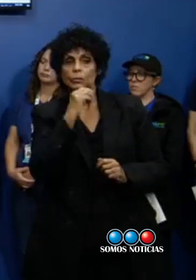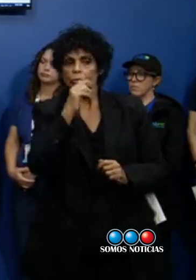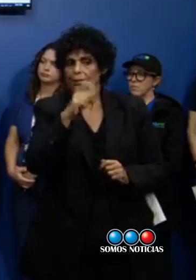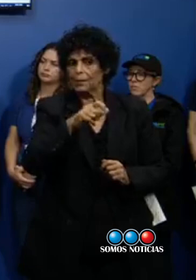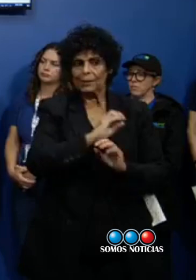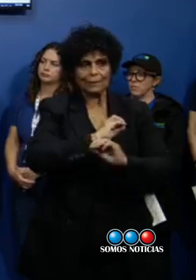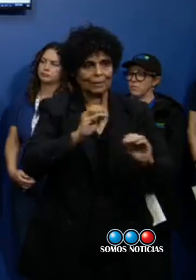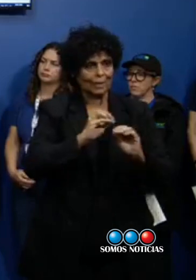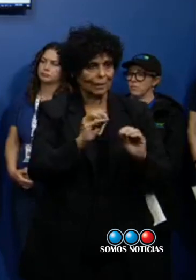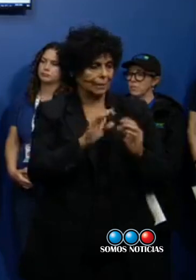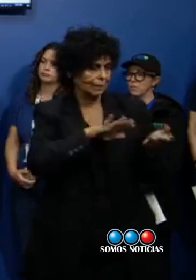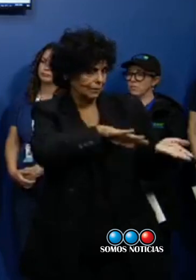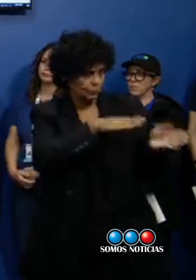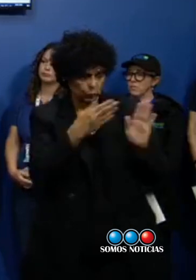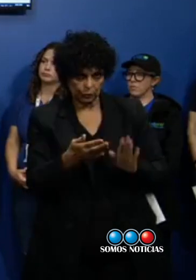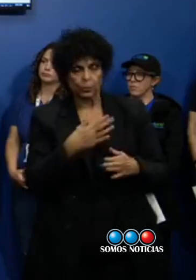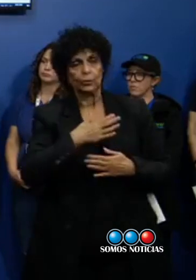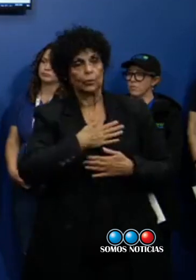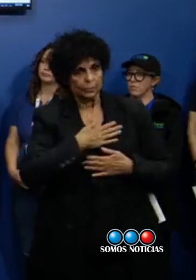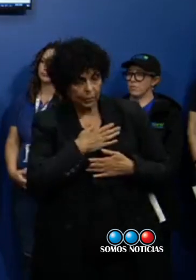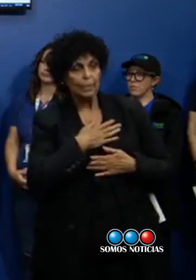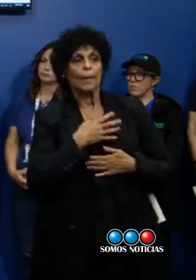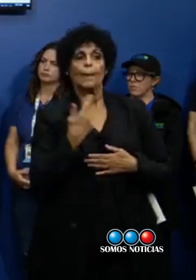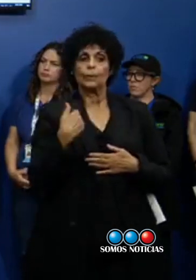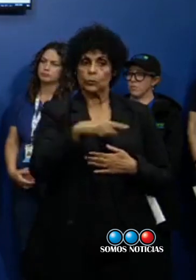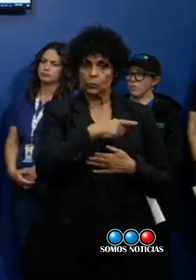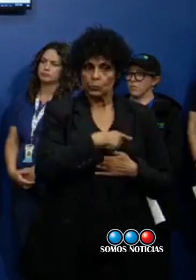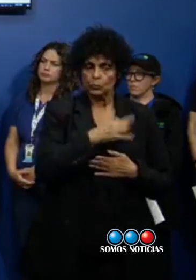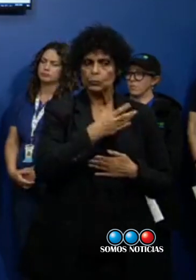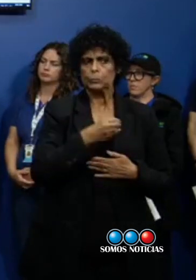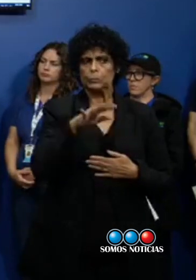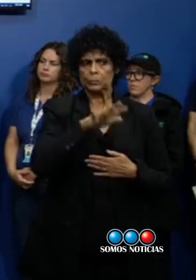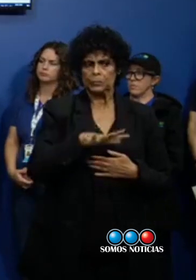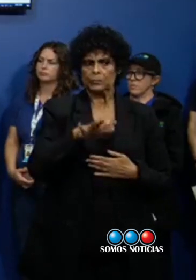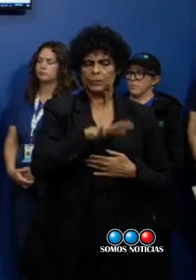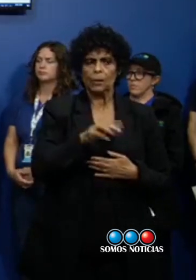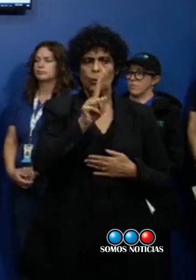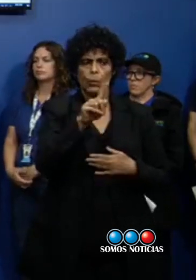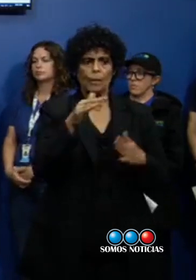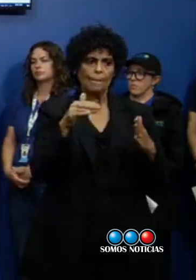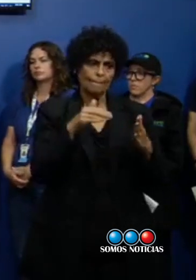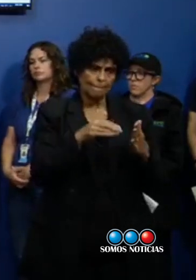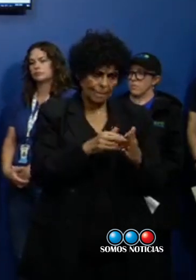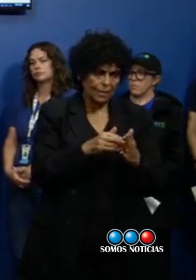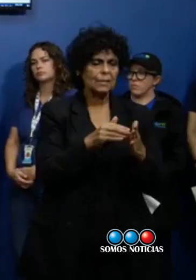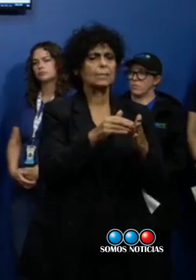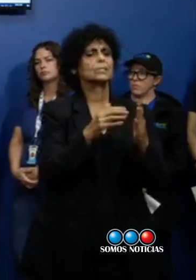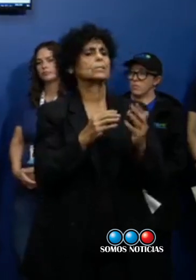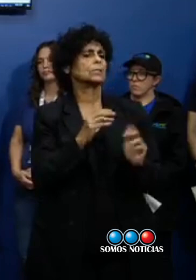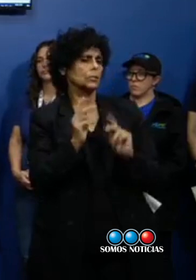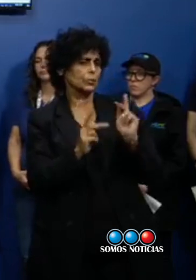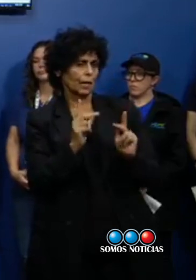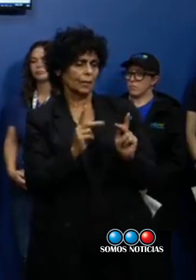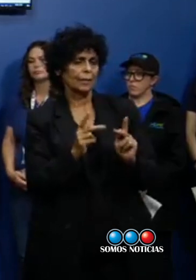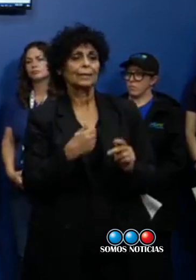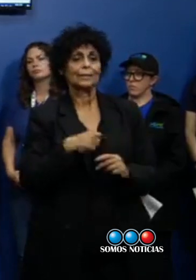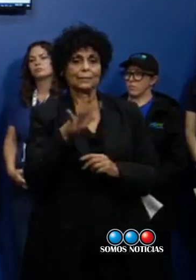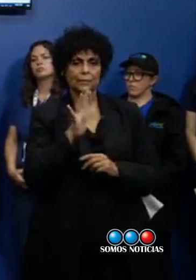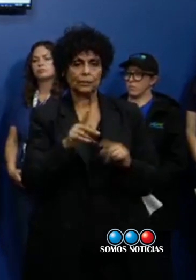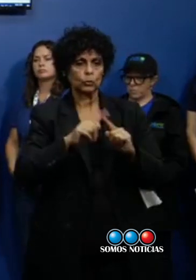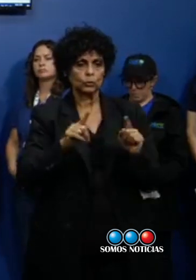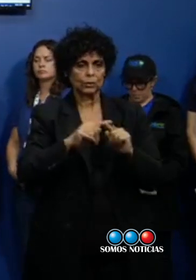fatalidades que lamentar protegimos aproximadamente 100 ciudadanos en cinco